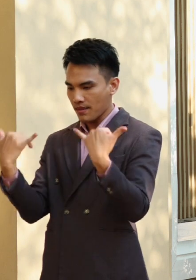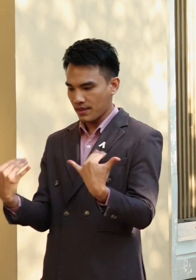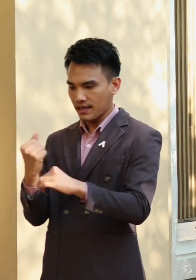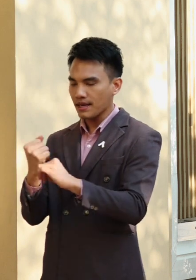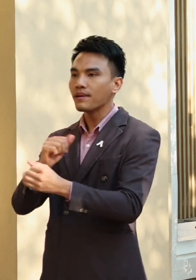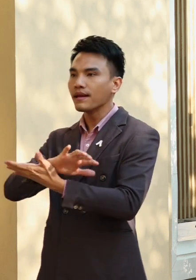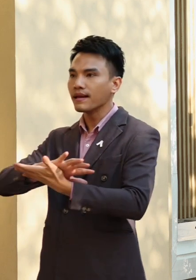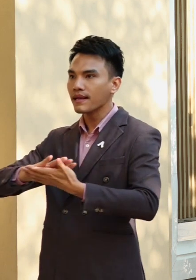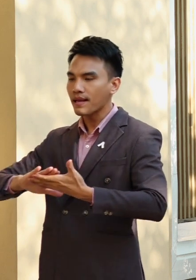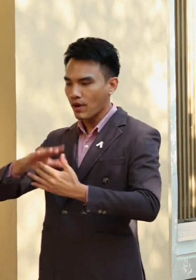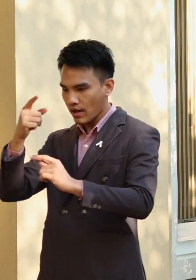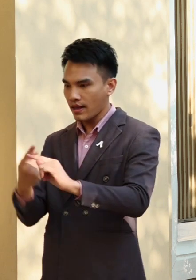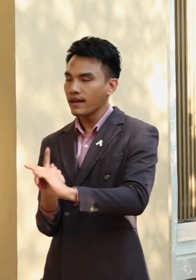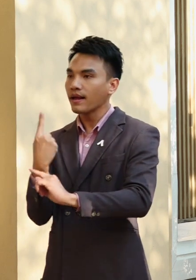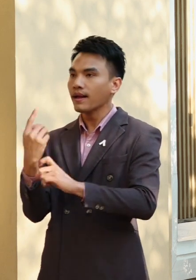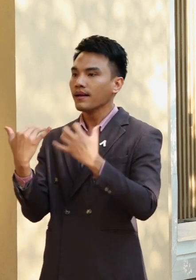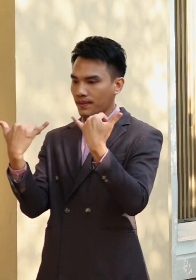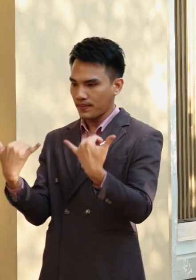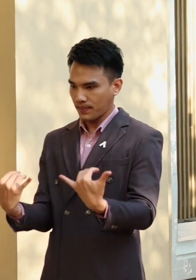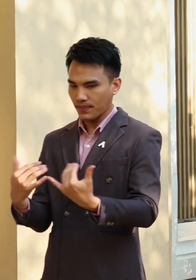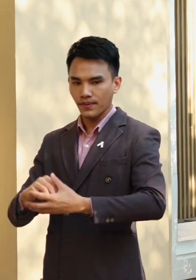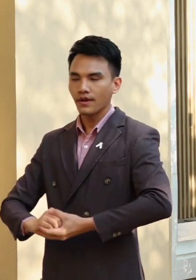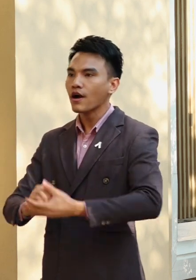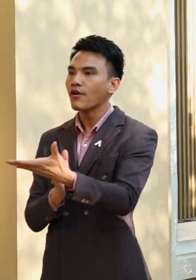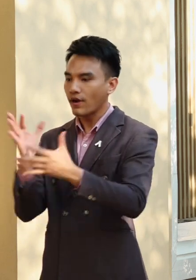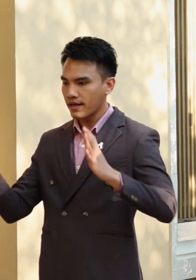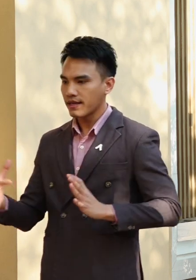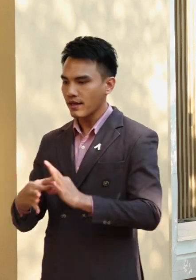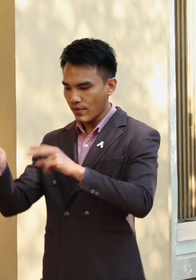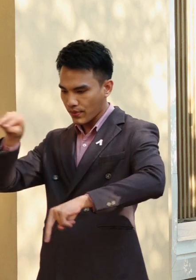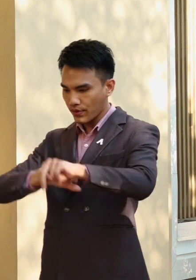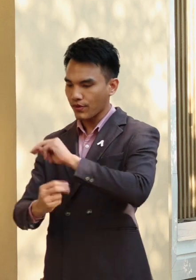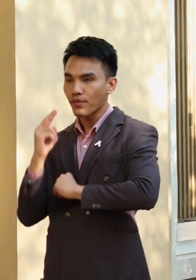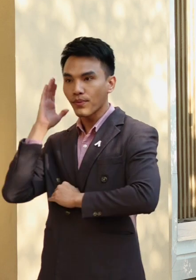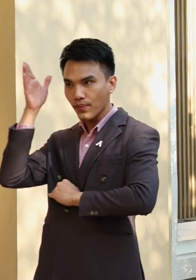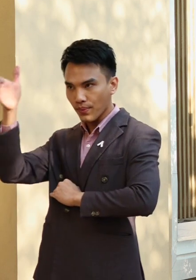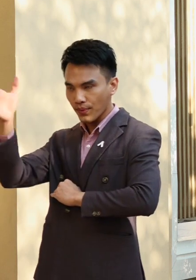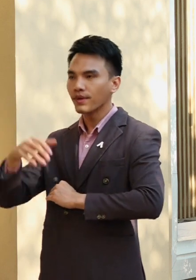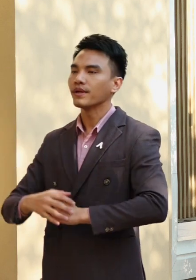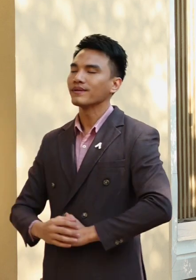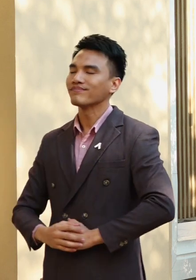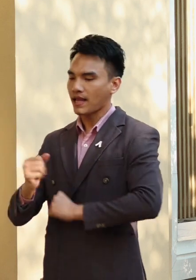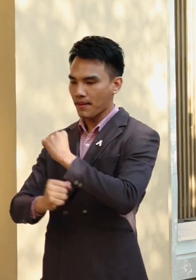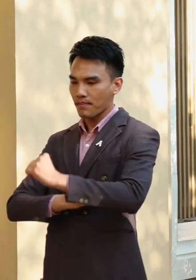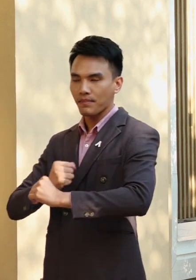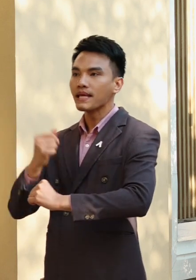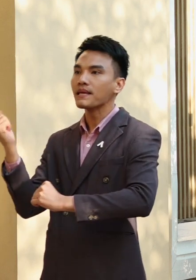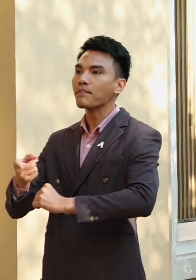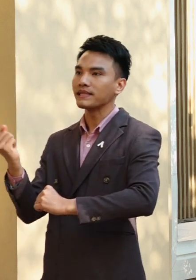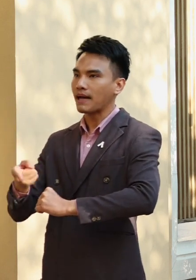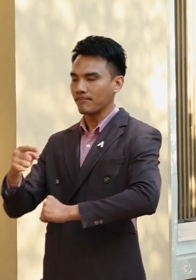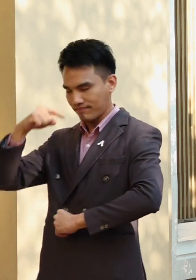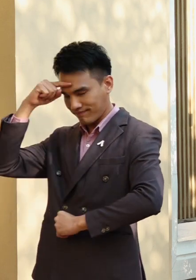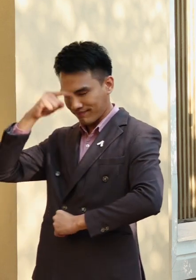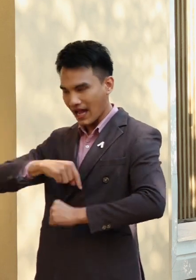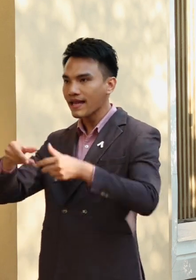ก็ภายในเดือนมกราคมนะครับจะส่งให้กับหน่วยงานที่เกี่ยวข้องเพื่อพิจารณาต่อไปดังนั้นทุกปีครับประเทศไทยเราต้